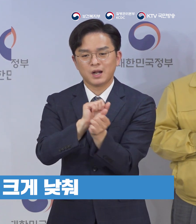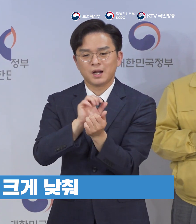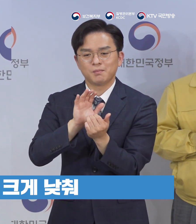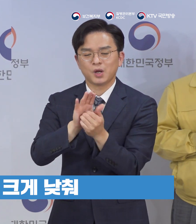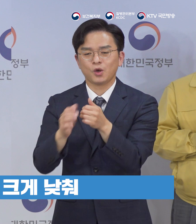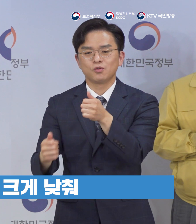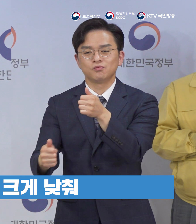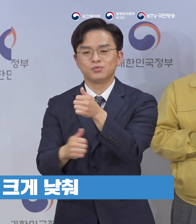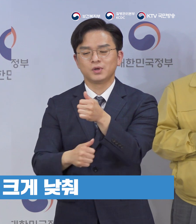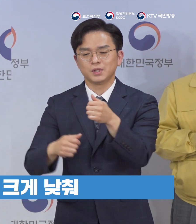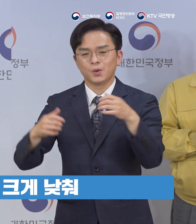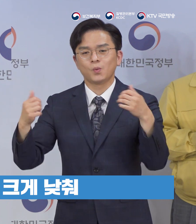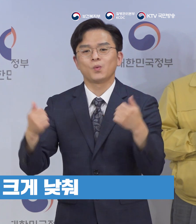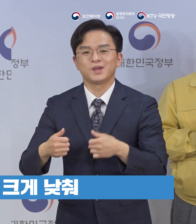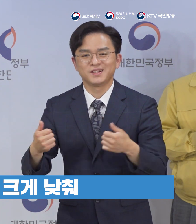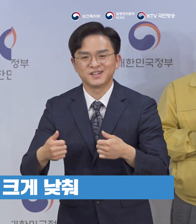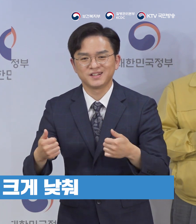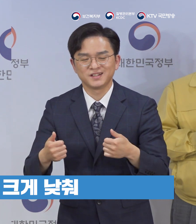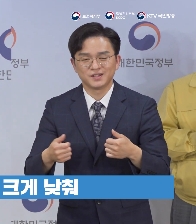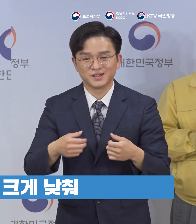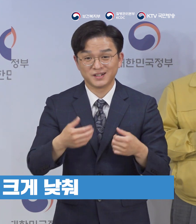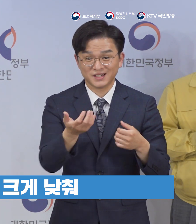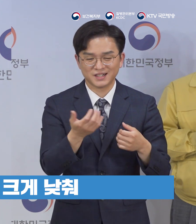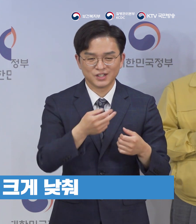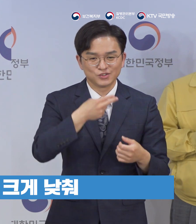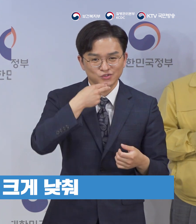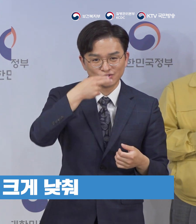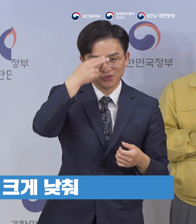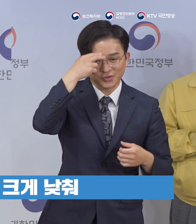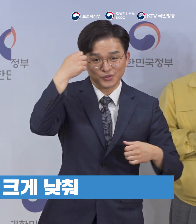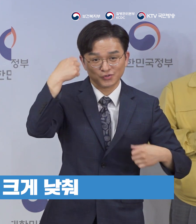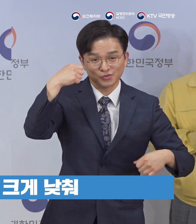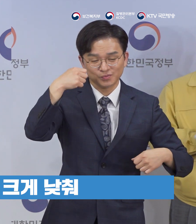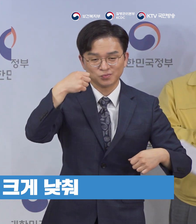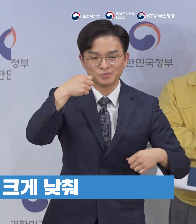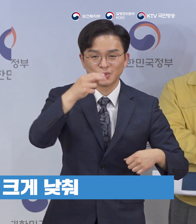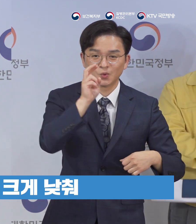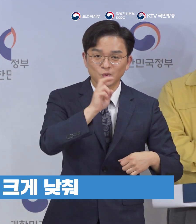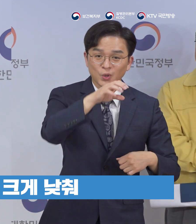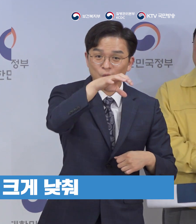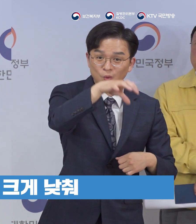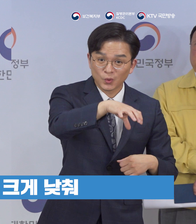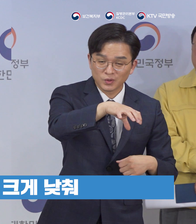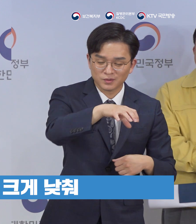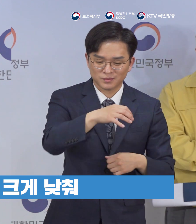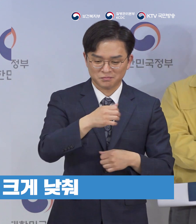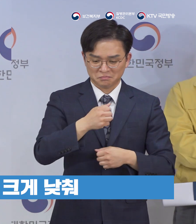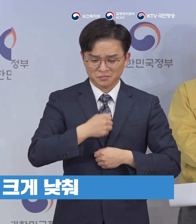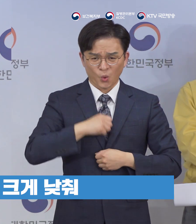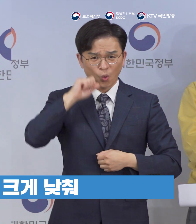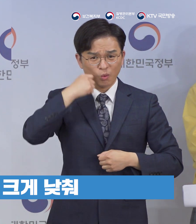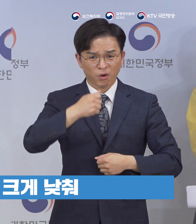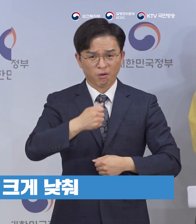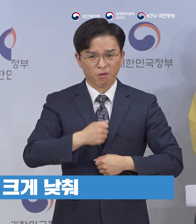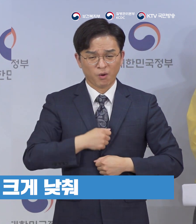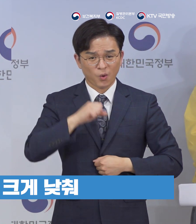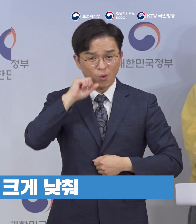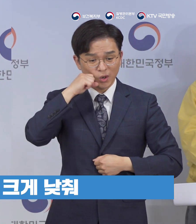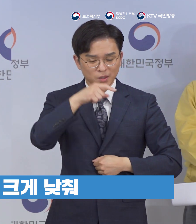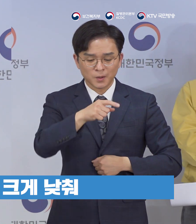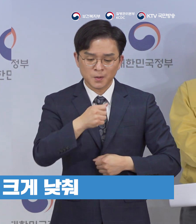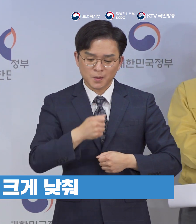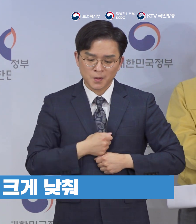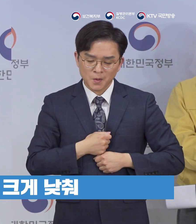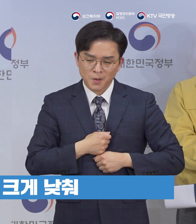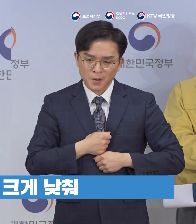저희가 생활방역위원회를 중심으로 해서 특히 유흥시설 등 이제 고위험 시설, 특히 방역 수칙을 지키기